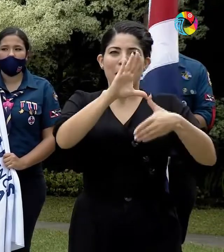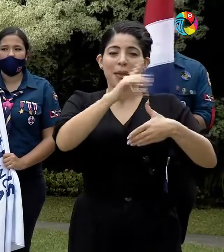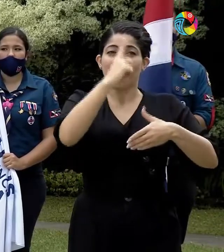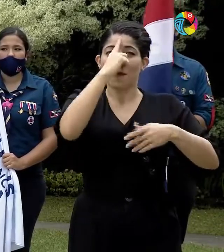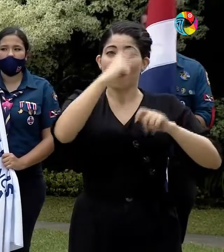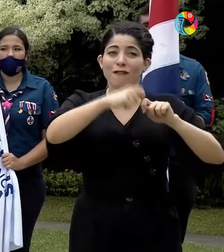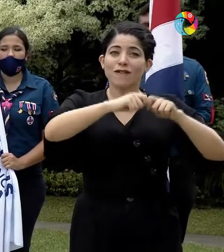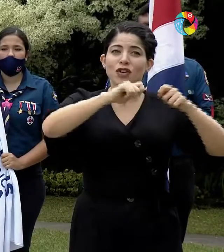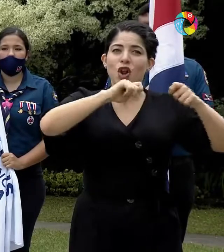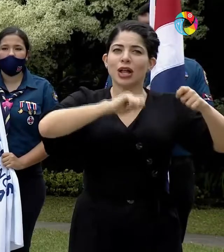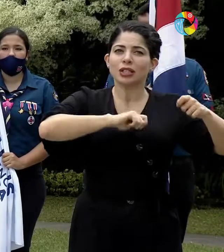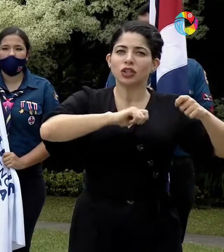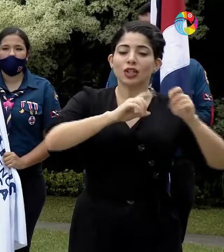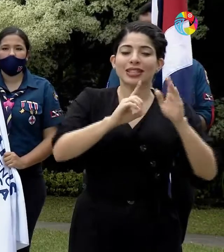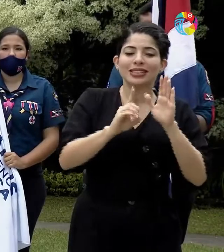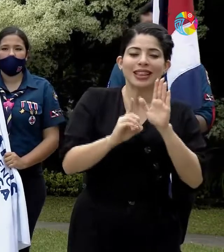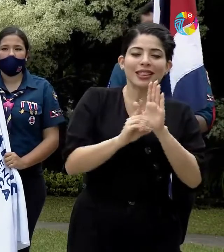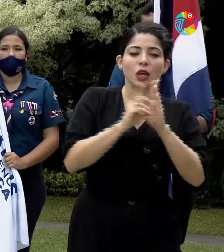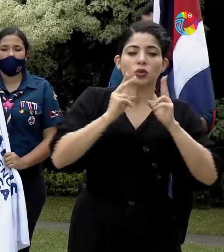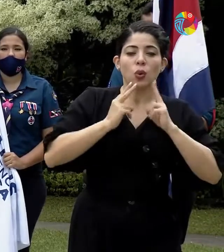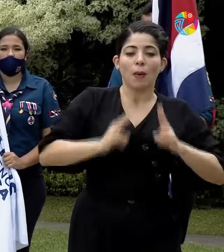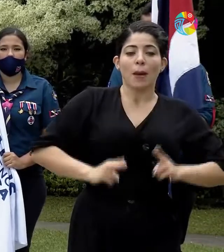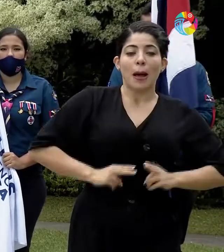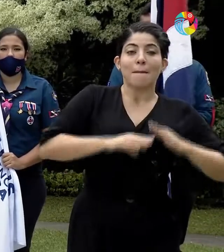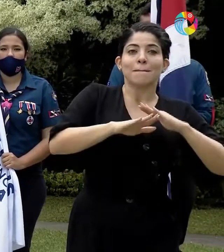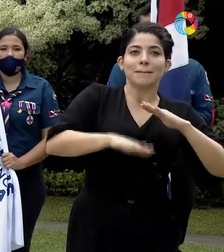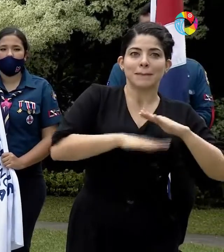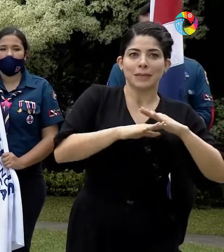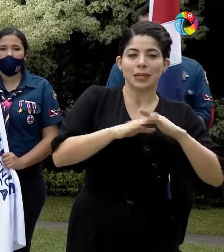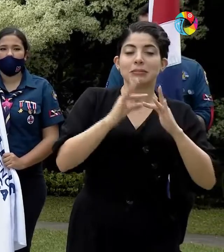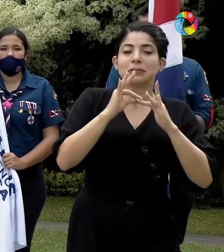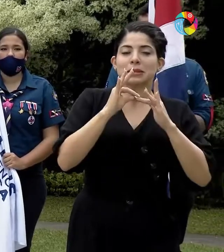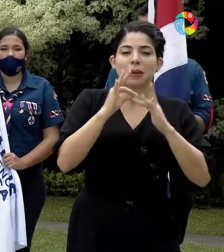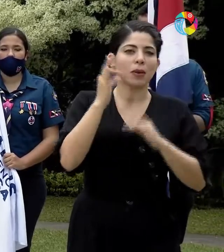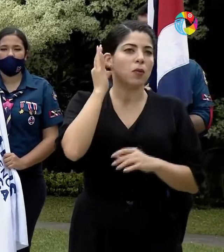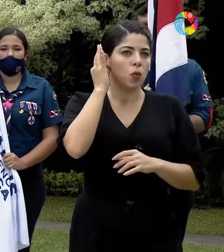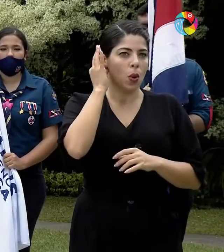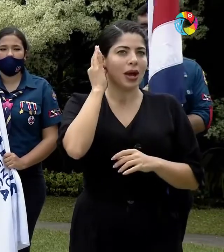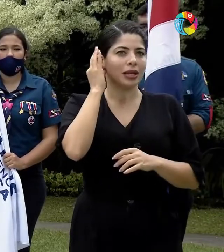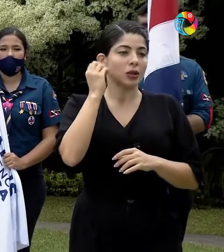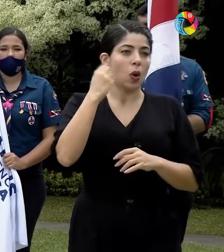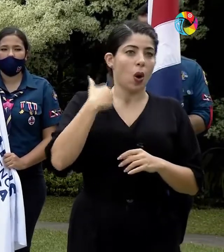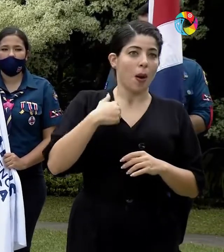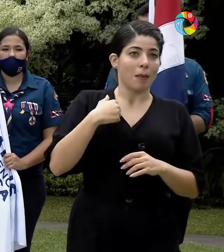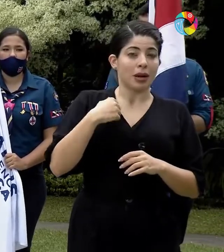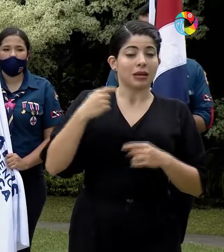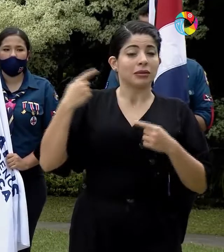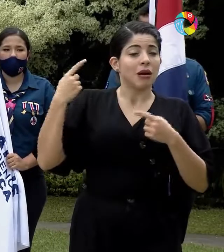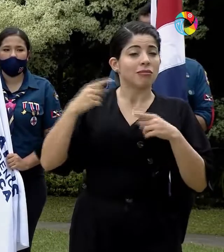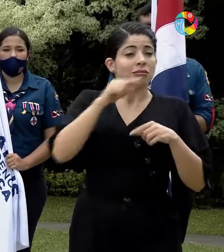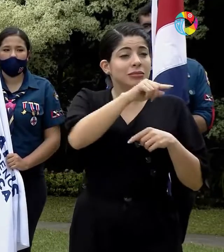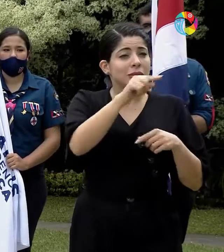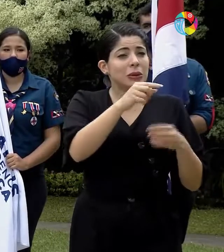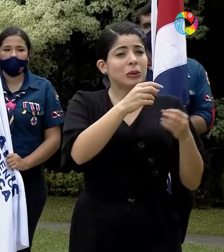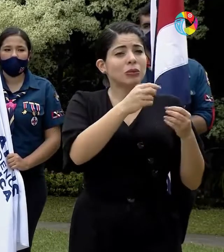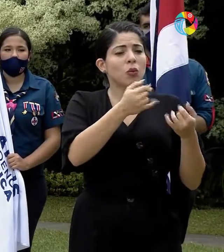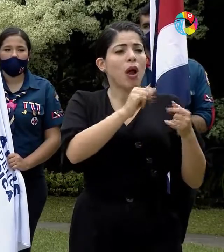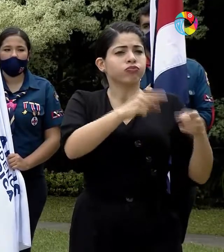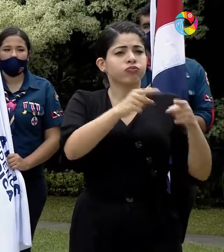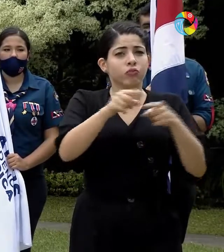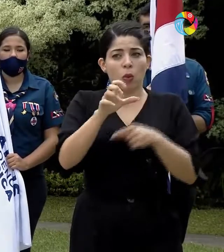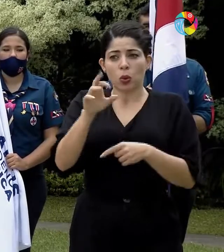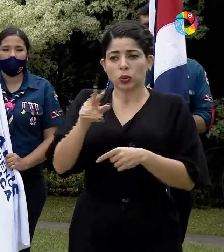violaciones fundamentales a los derechos humanos de mujeres, sobre todo de mujeres y de hombres. Eso tiene que